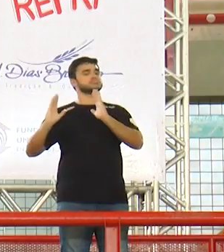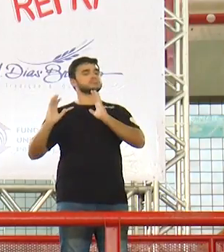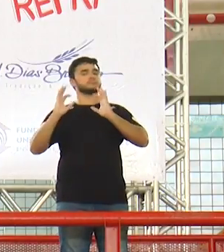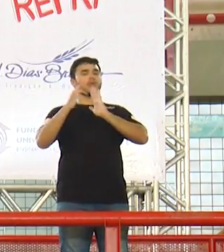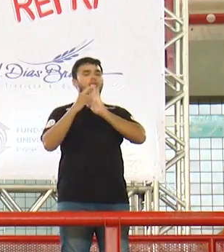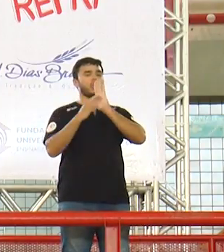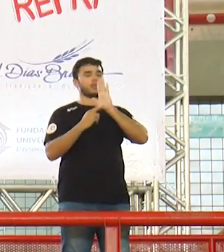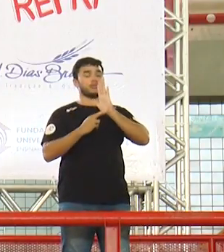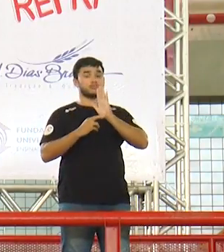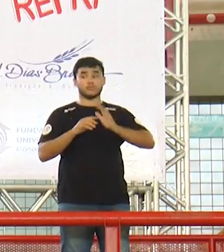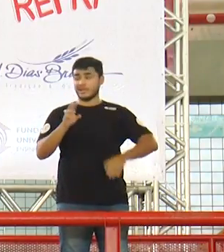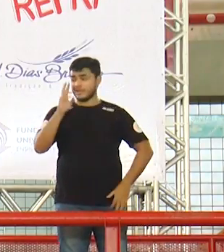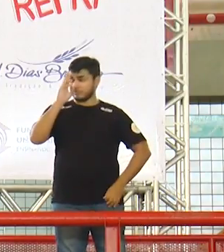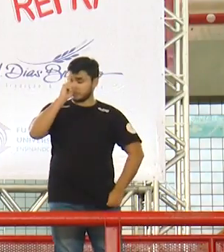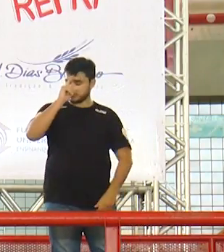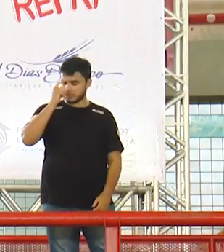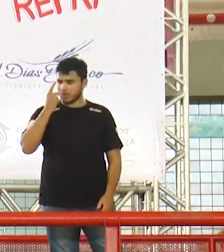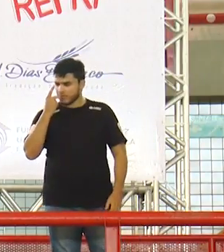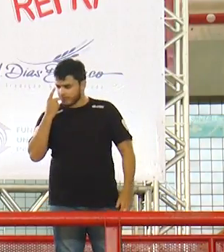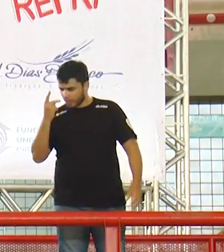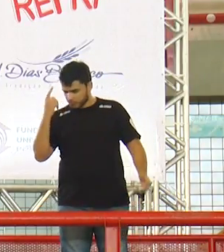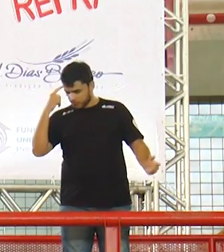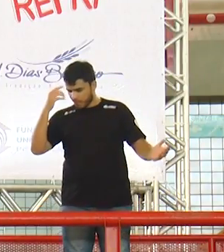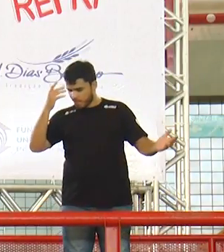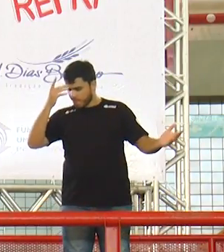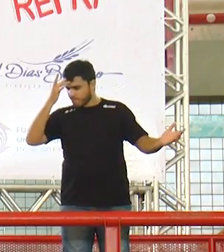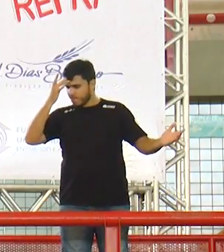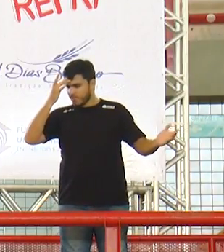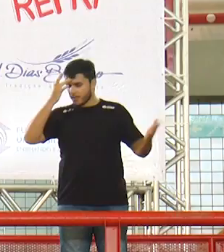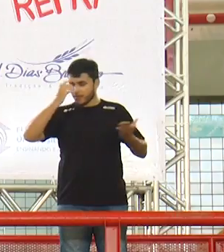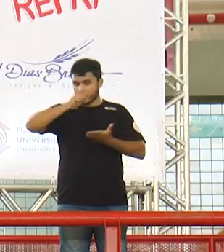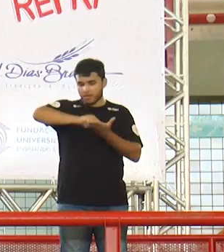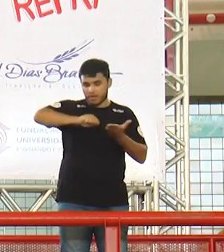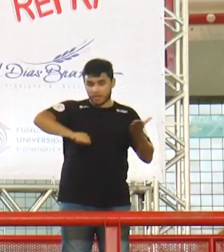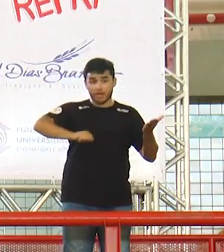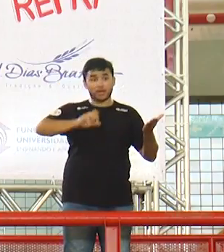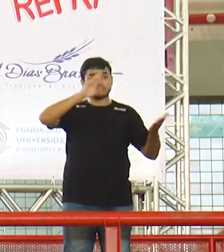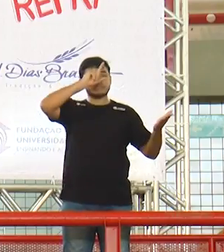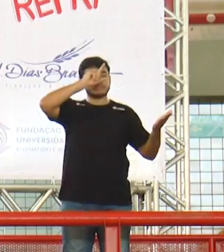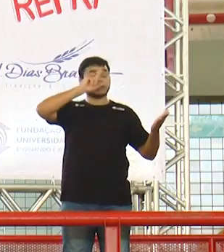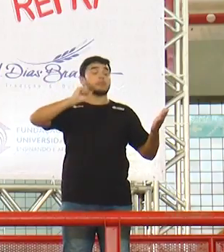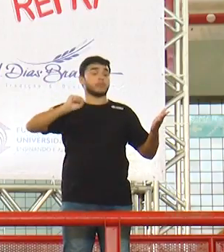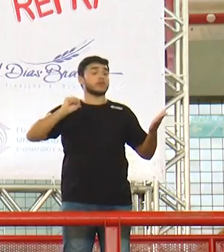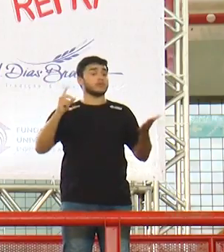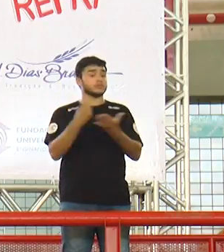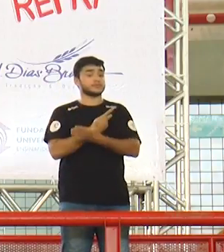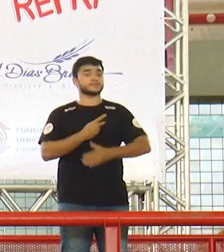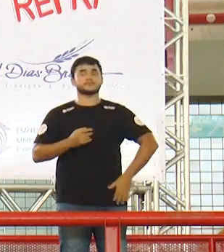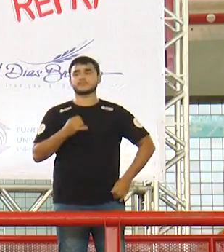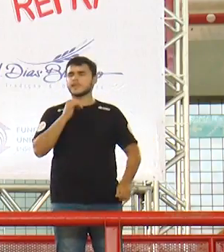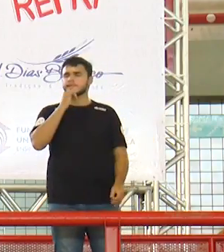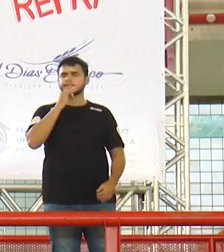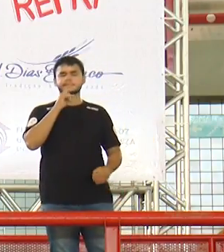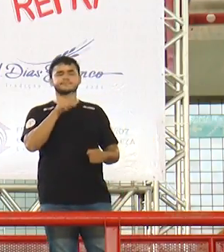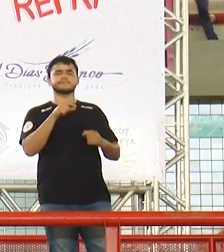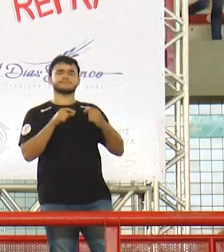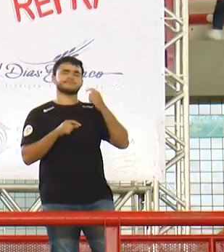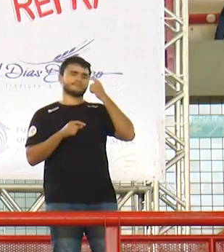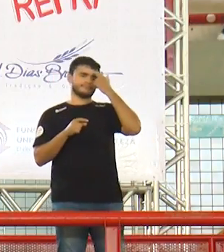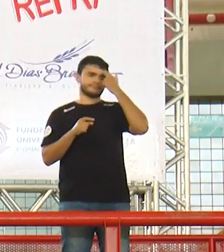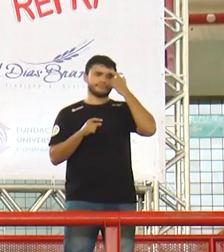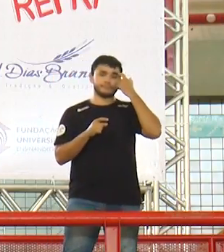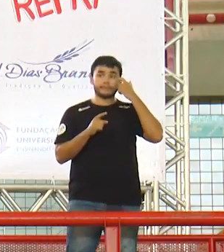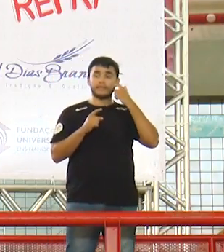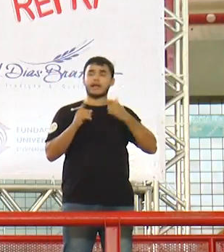porque antes nós pronunciamos de forma equivocada? Concorda? Por exemplo, uma das perguntas